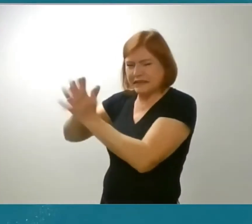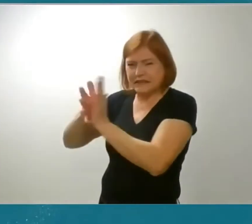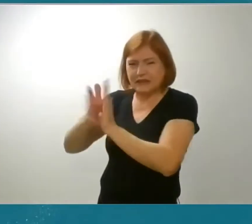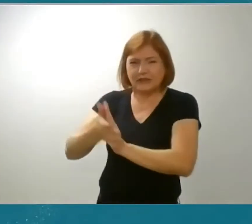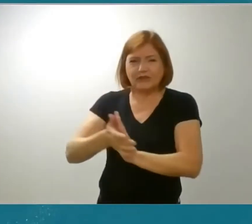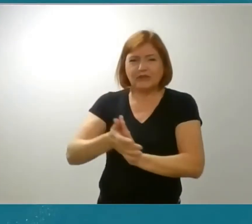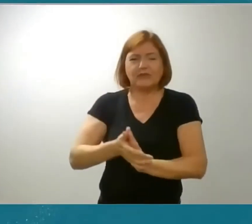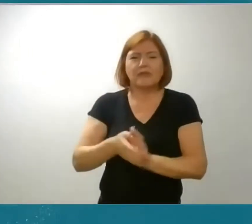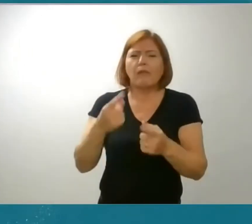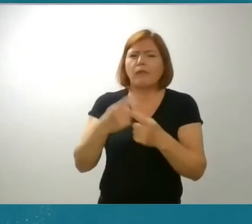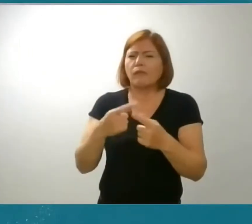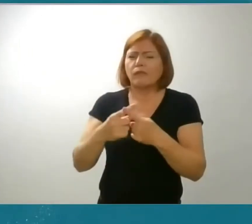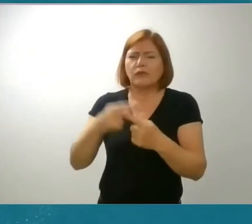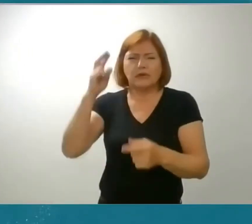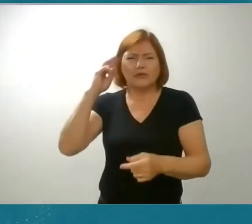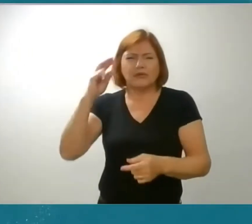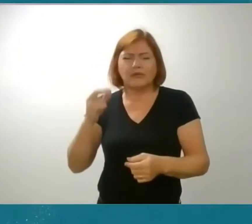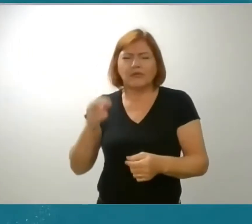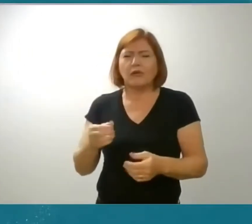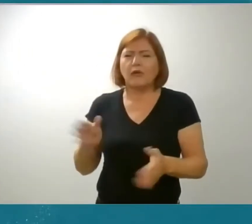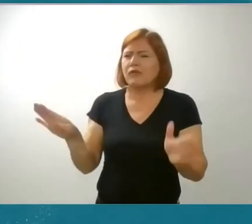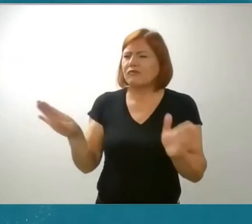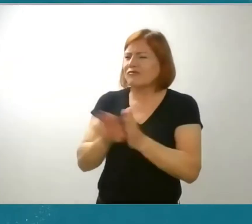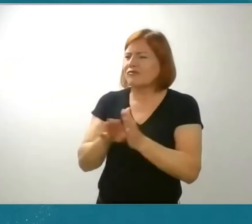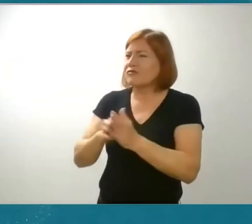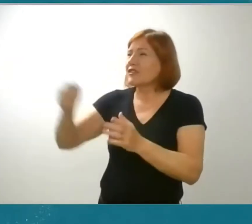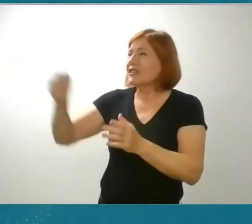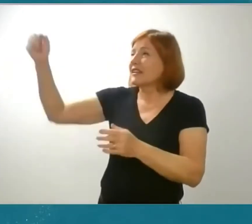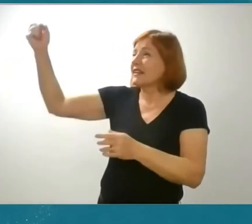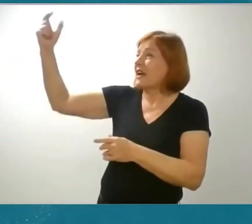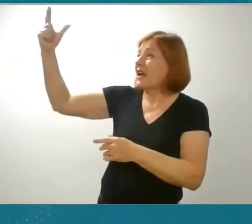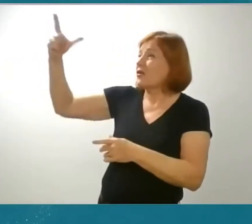Está formando um exército mexicano lá.